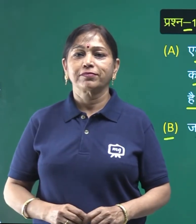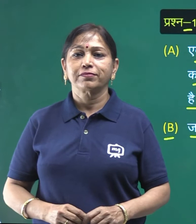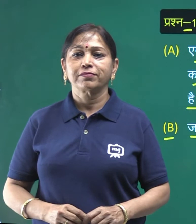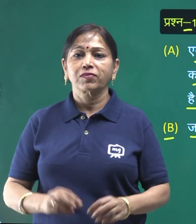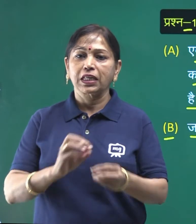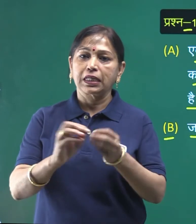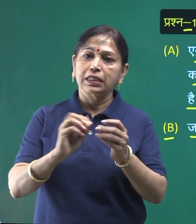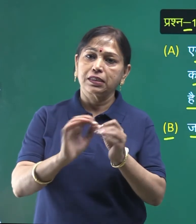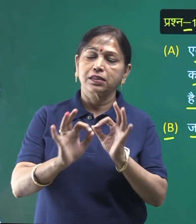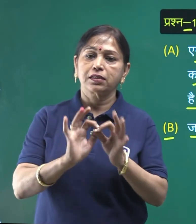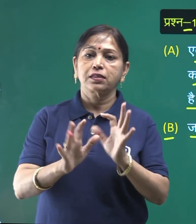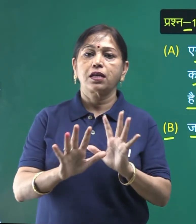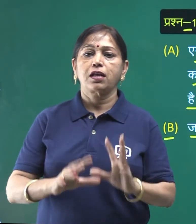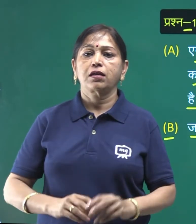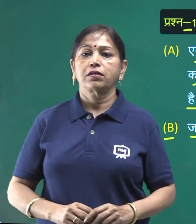जलना